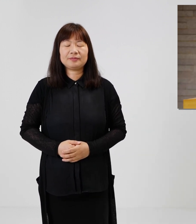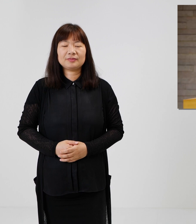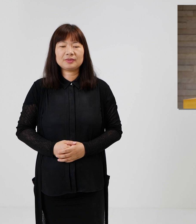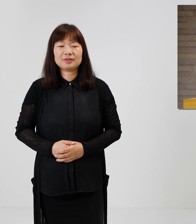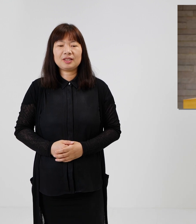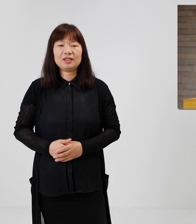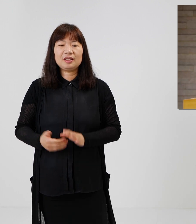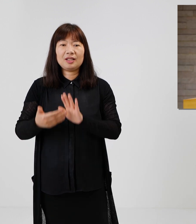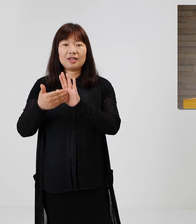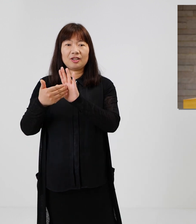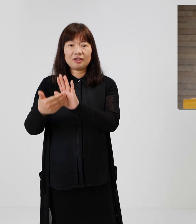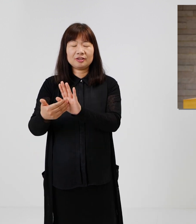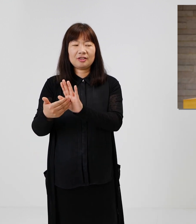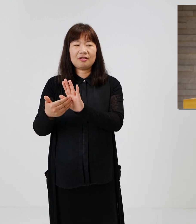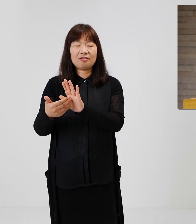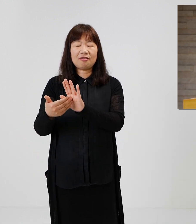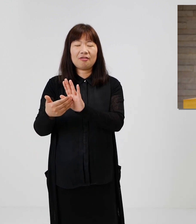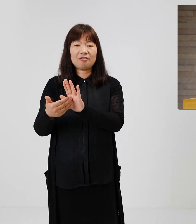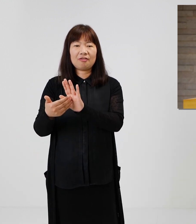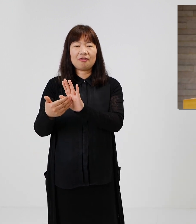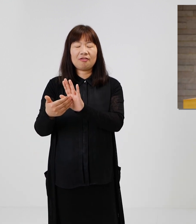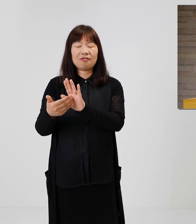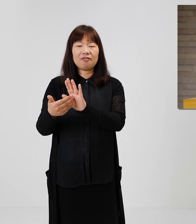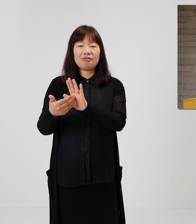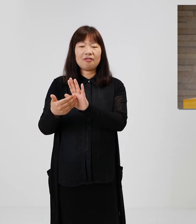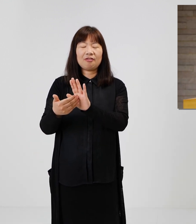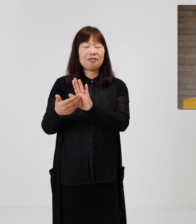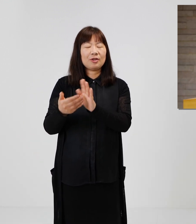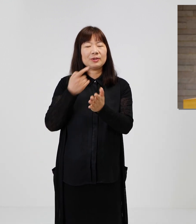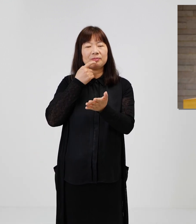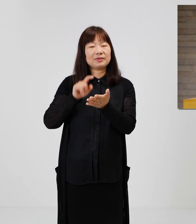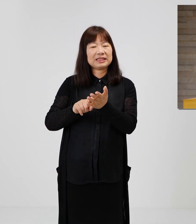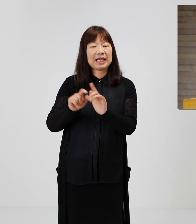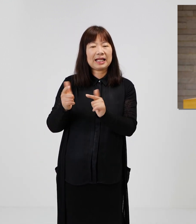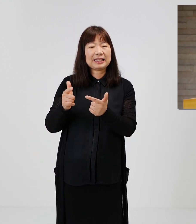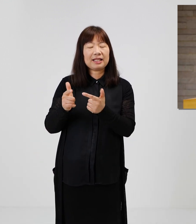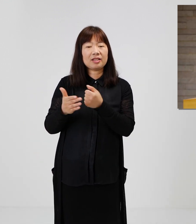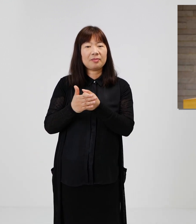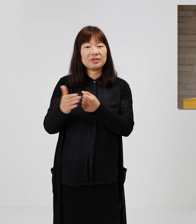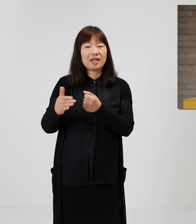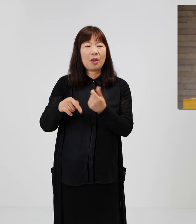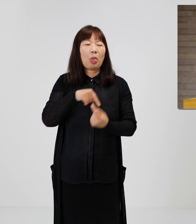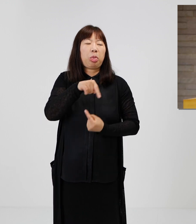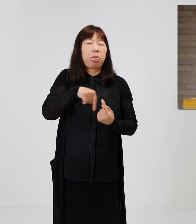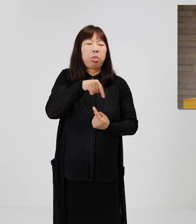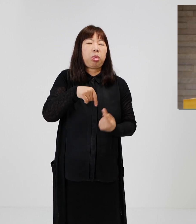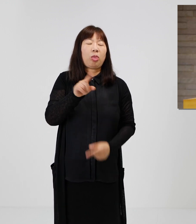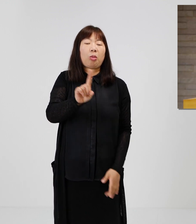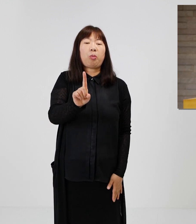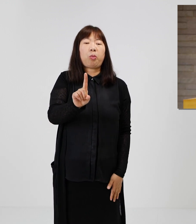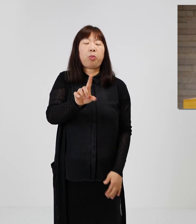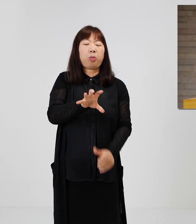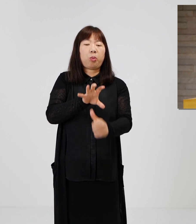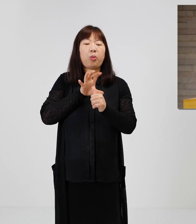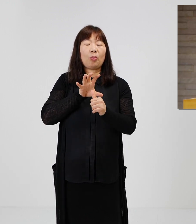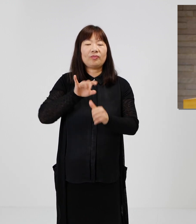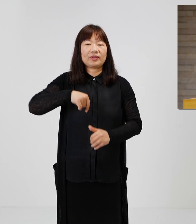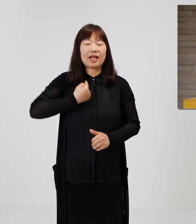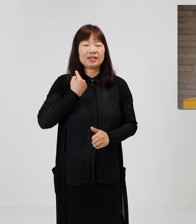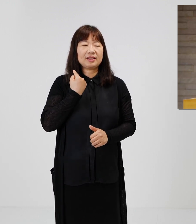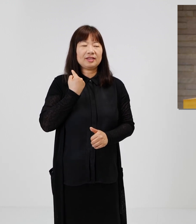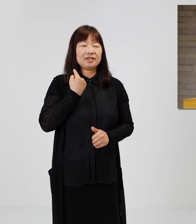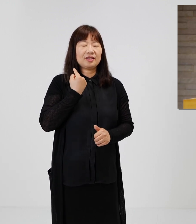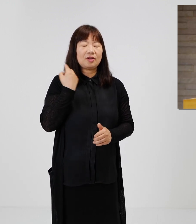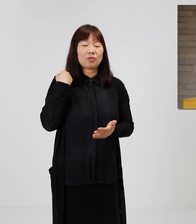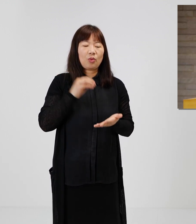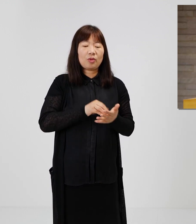근데 그 거절을 하기가 정치적으로 껄끄러우니까 누구 핑계를 댔는가 하면 자기들을